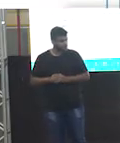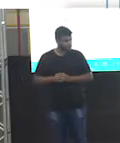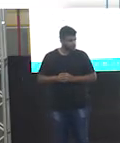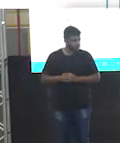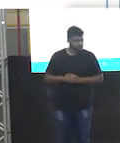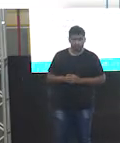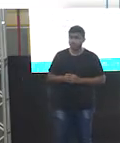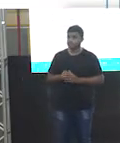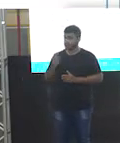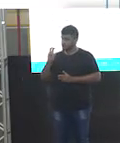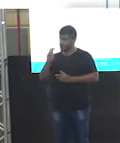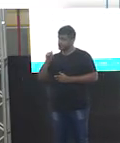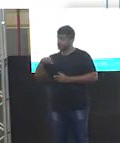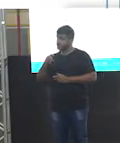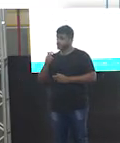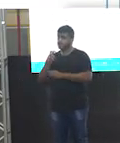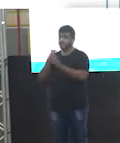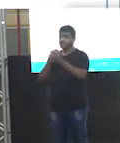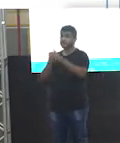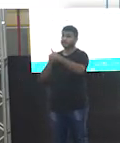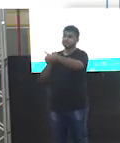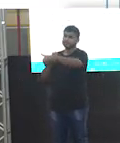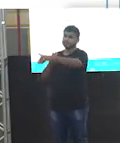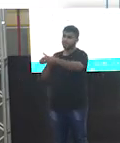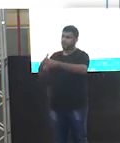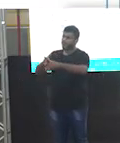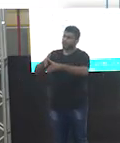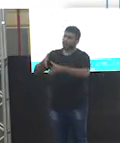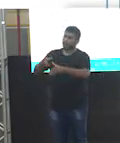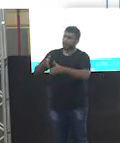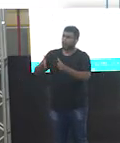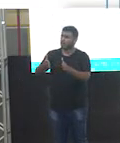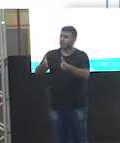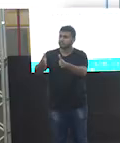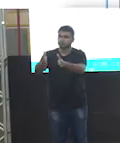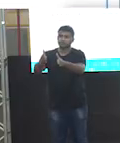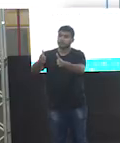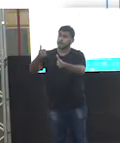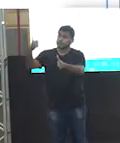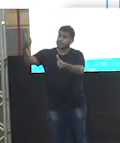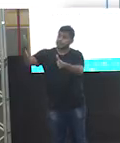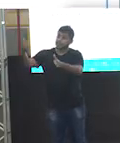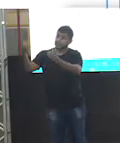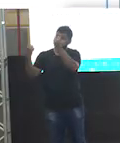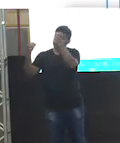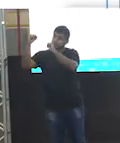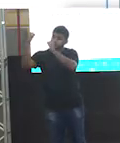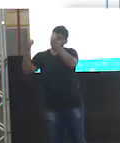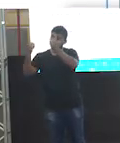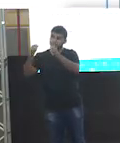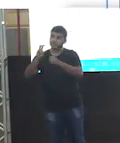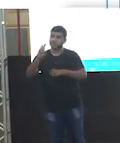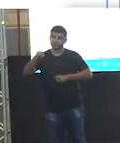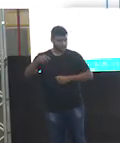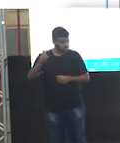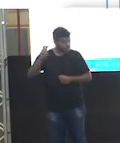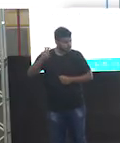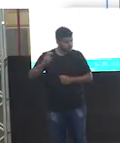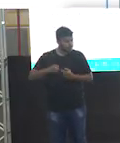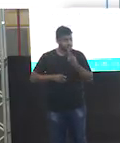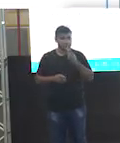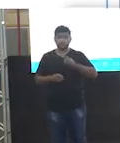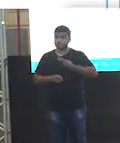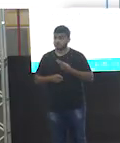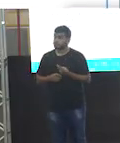Antes da primeira, 5,5. Passei da primeira, 5,5. Fui até a segunda, 5,5. Concordo